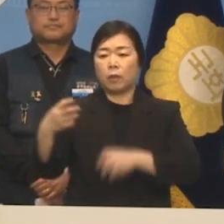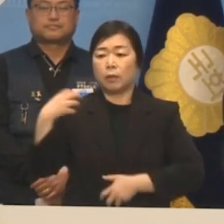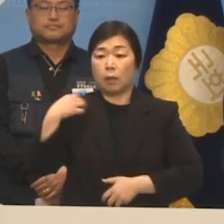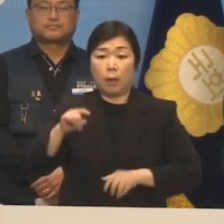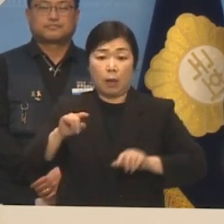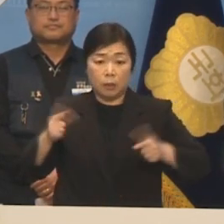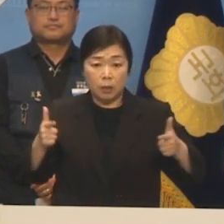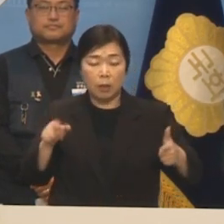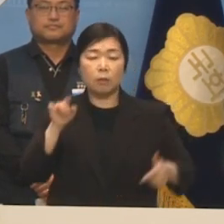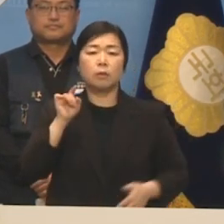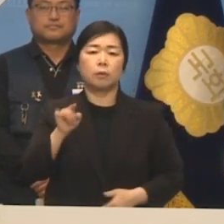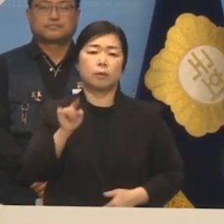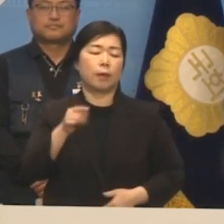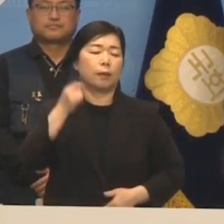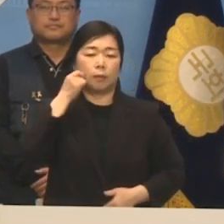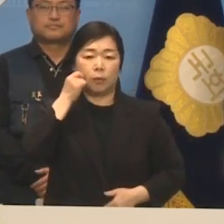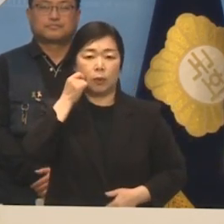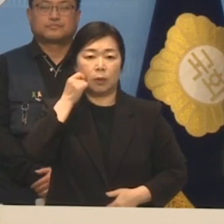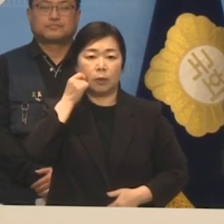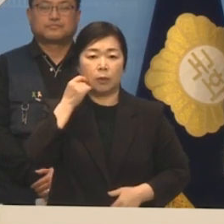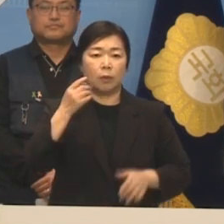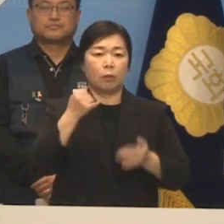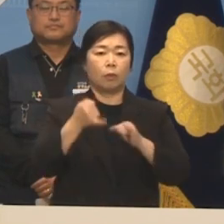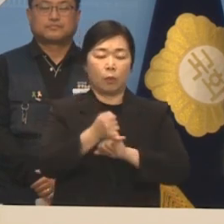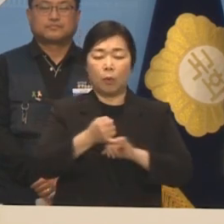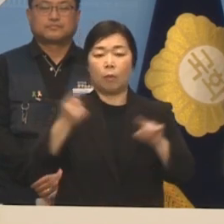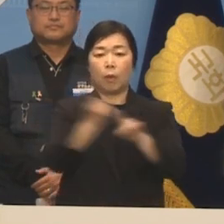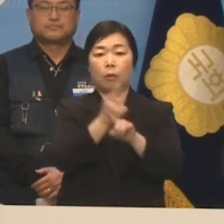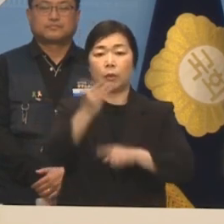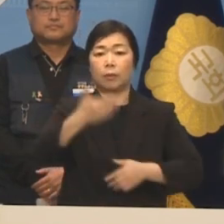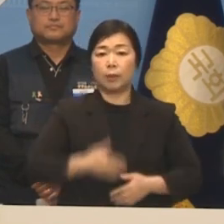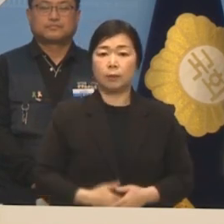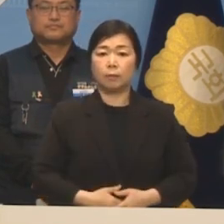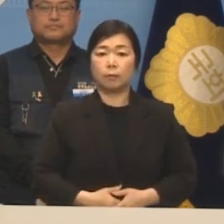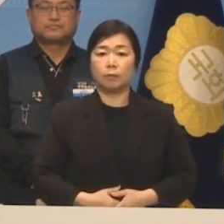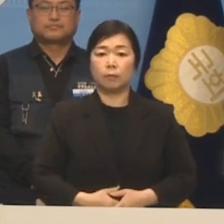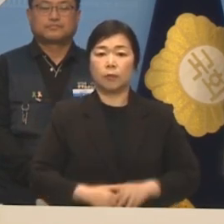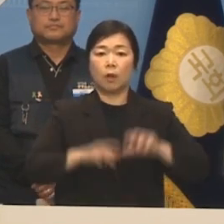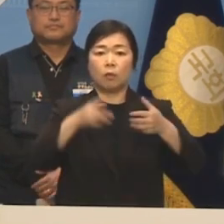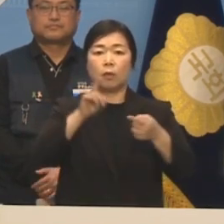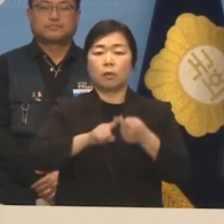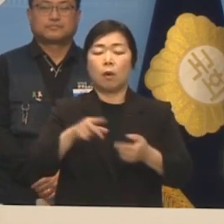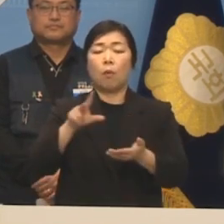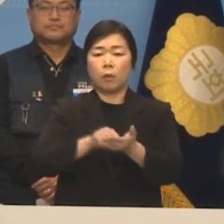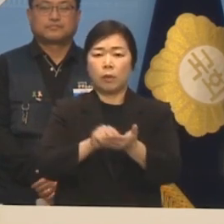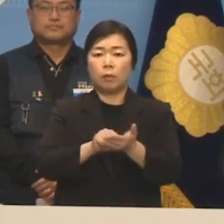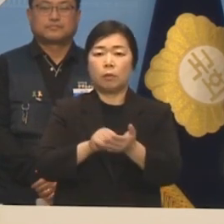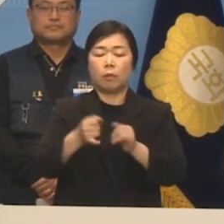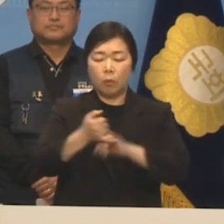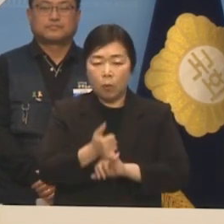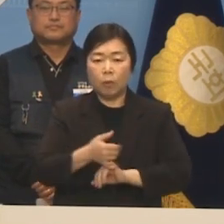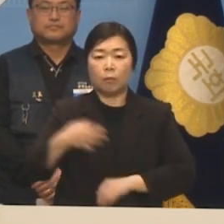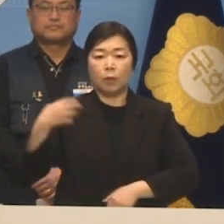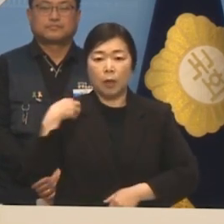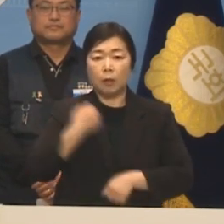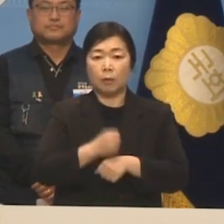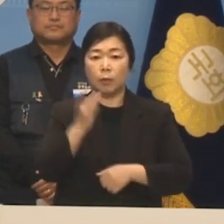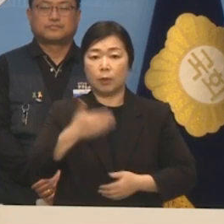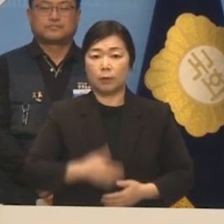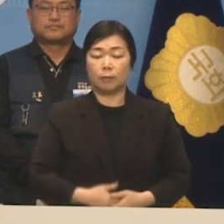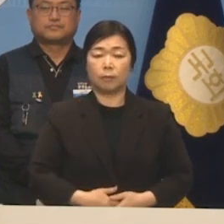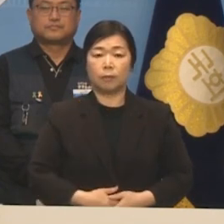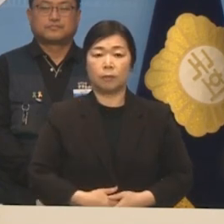것, 이거 반드시 시정해야 합니다. 국가적 과제로 해야 됩니다.